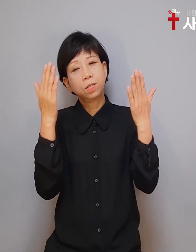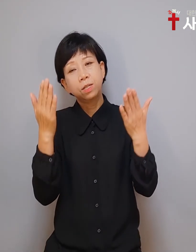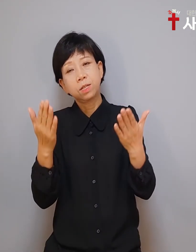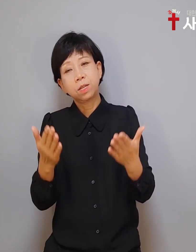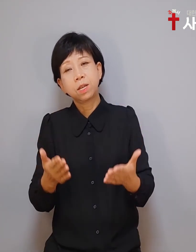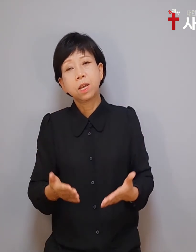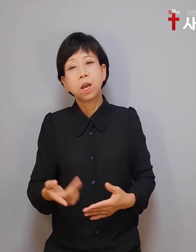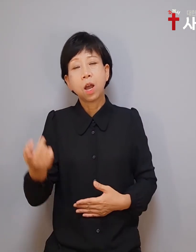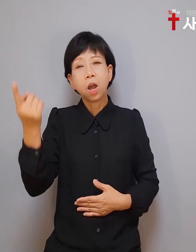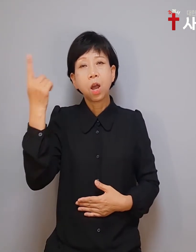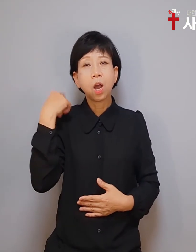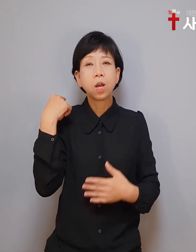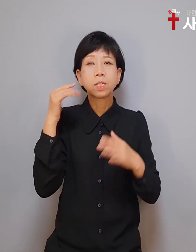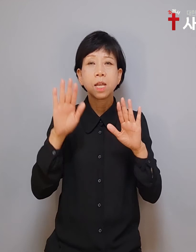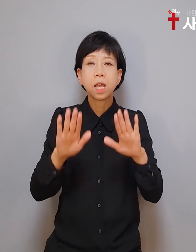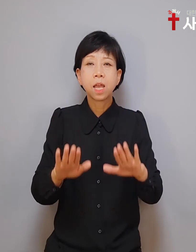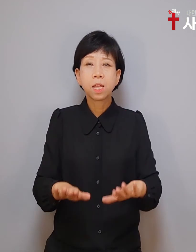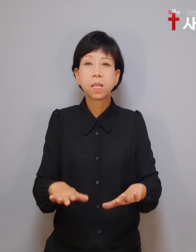지키시며